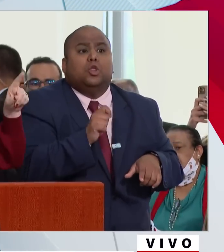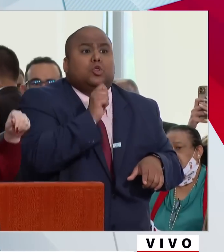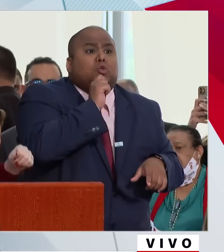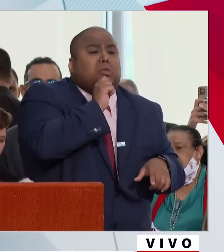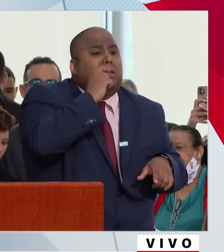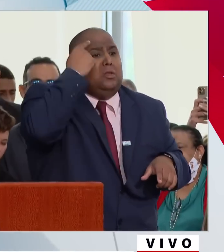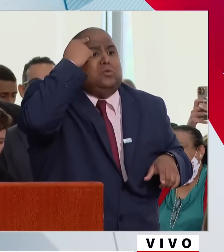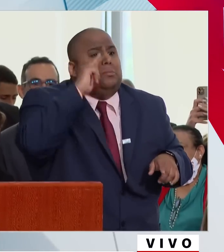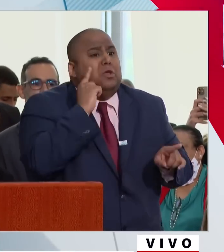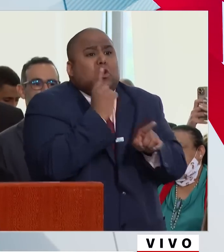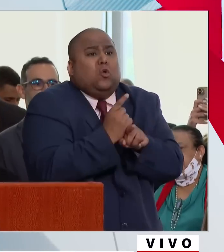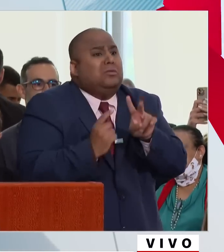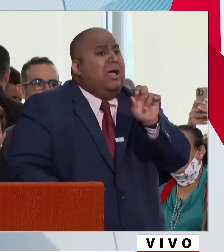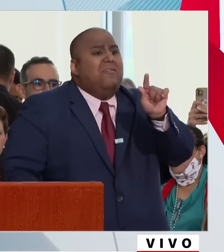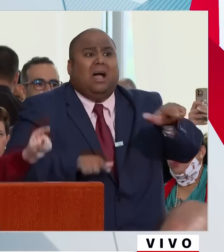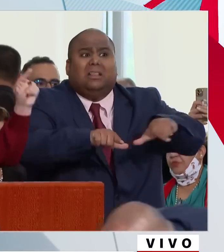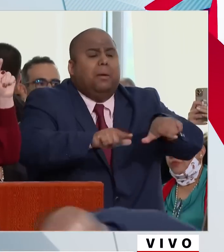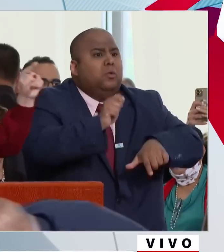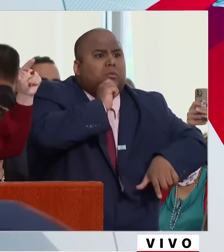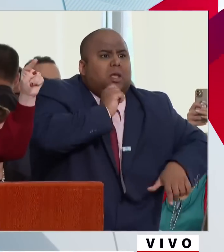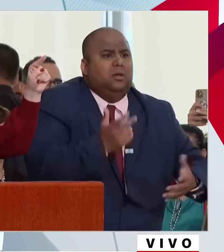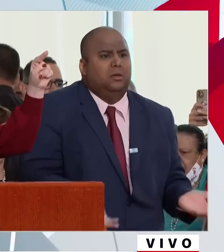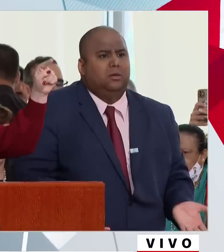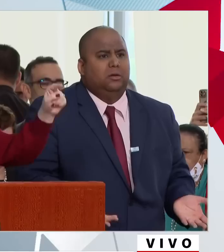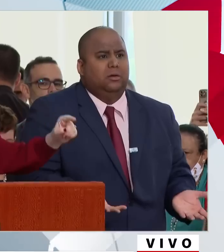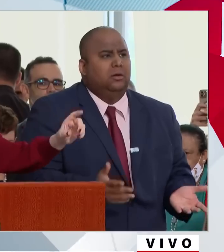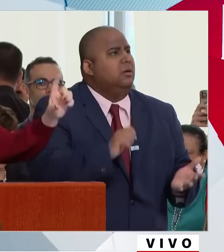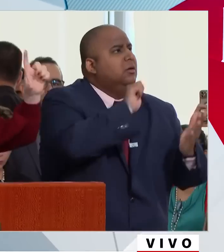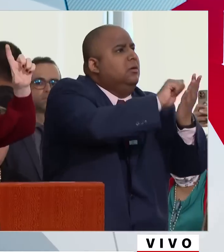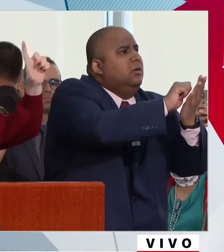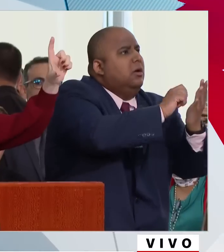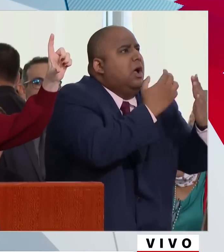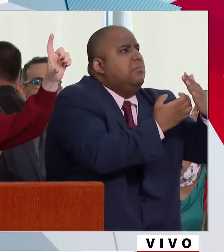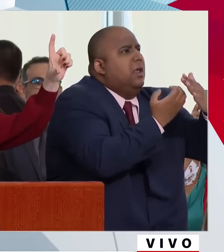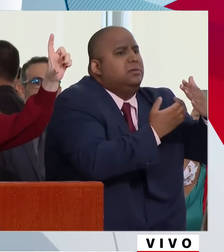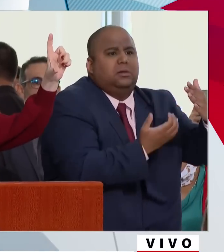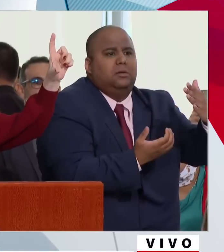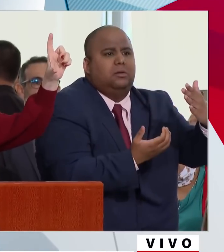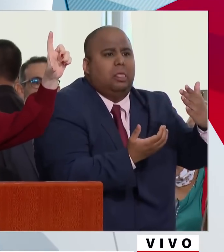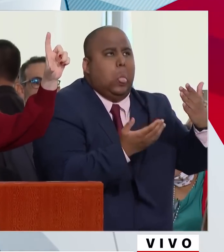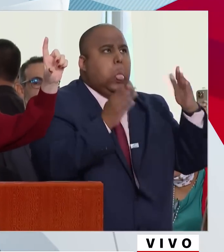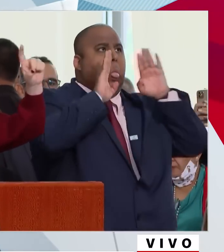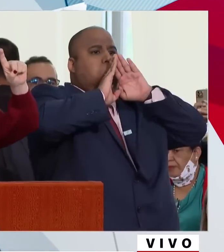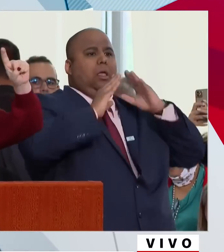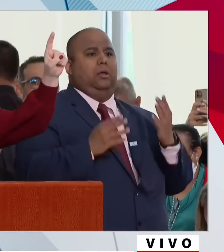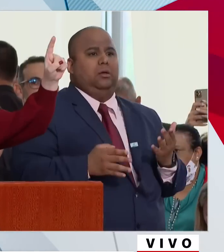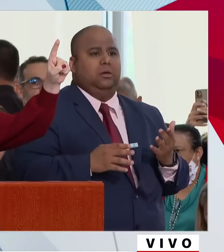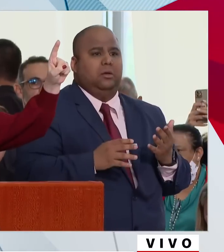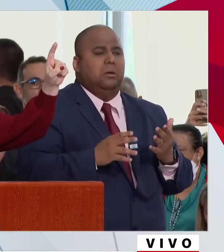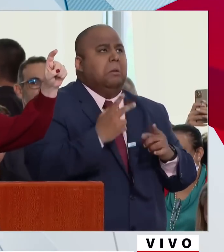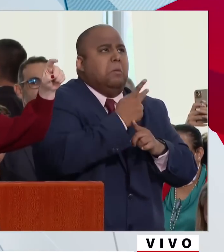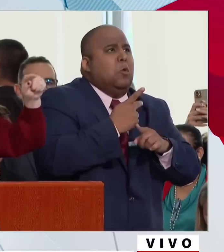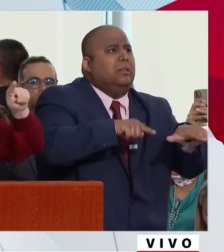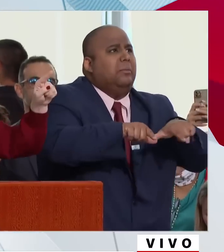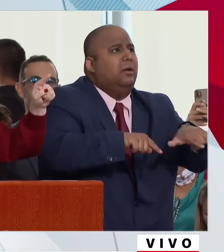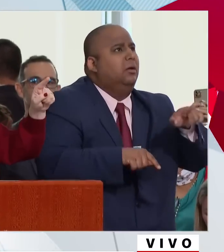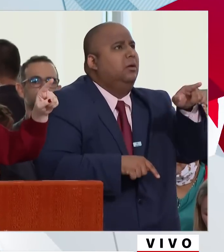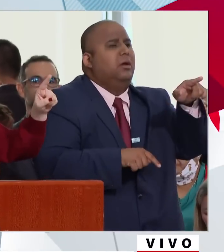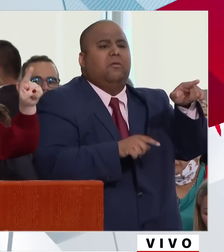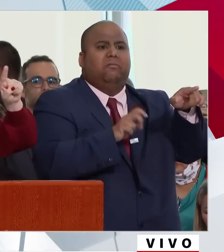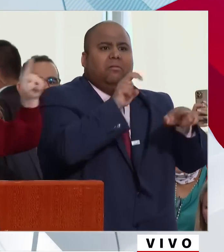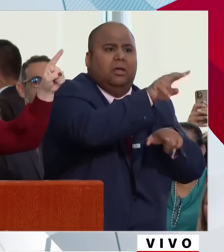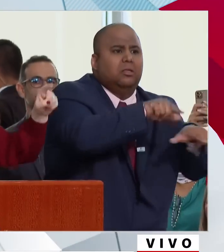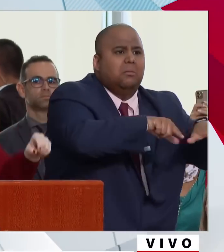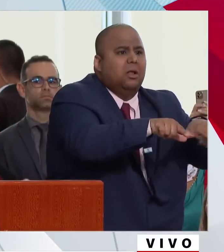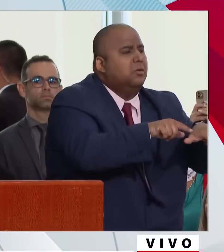Rousseff por exemplo acabou afastando depois de um ano Joaquim Levi que era um economista liberal então por enquanto o discurso é muito bonito vamos